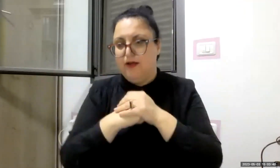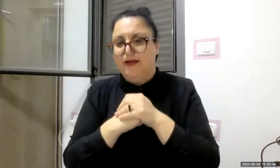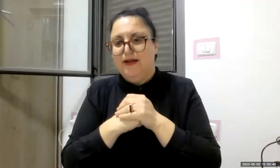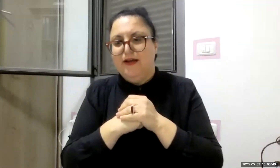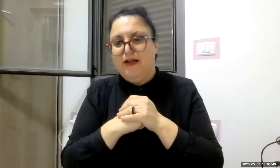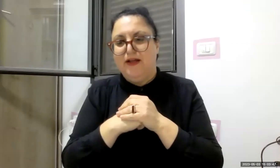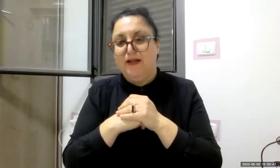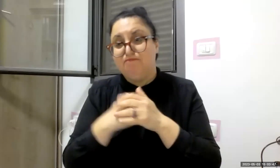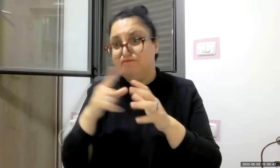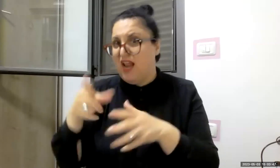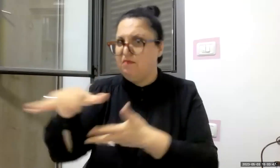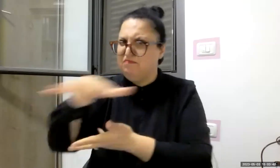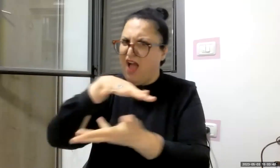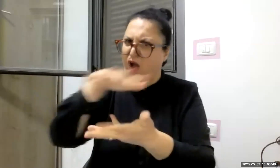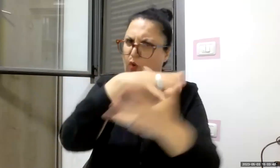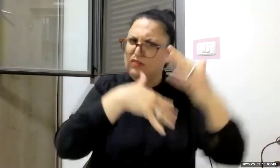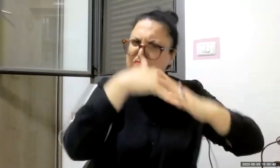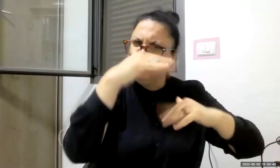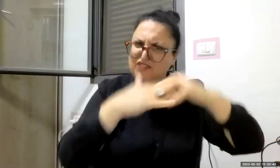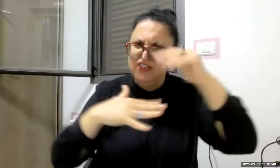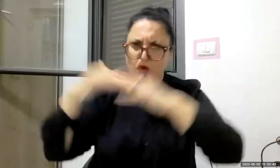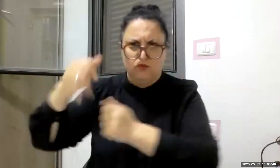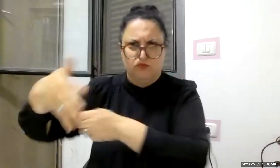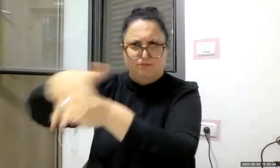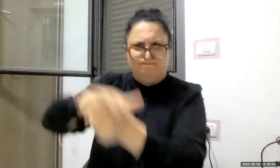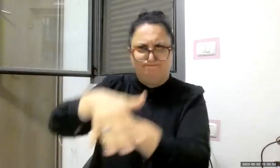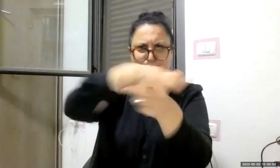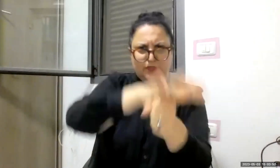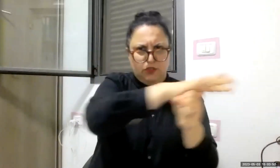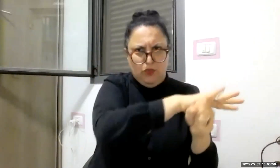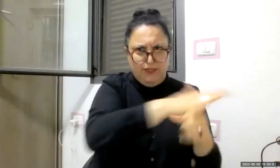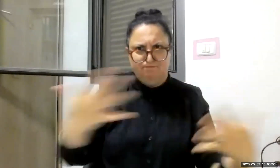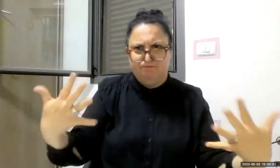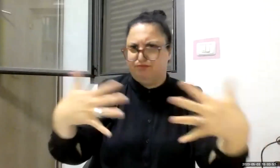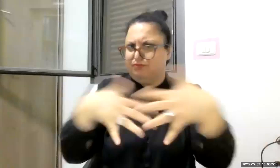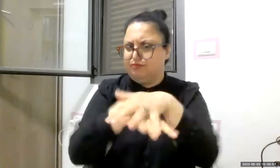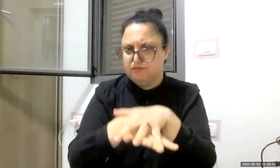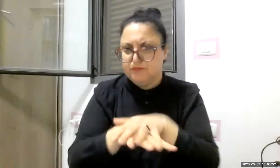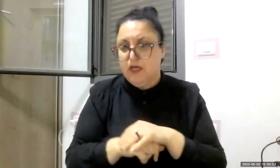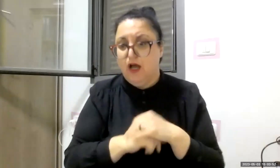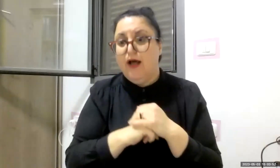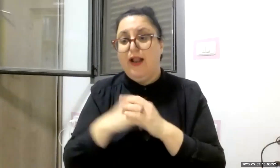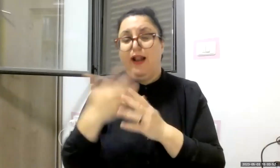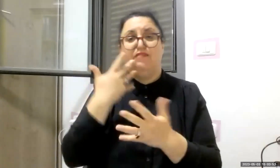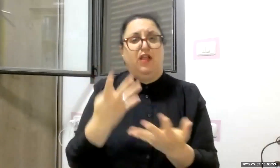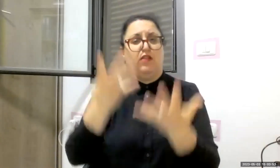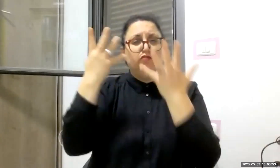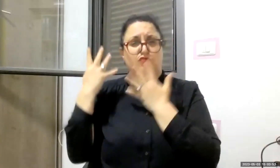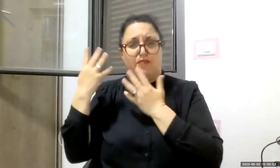ומגדר. כל אלה באמת מערכות מובנות של דיכויים, לפני